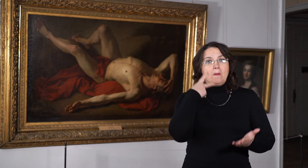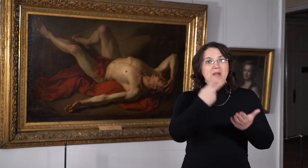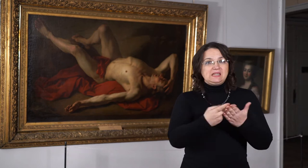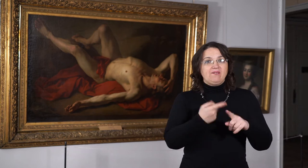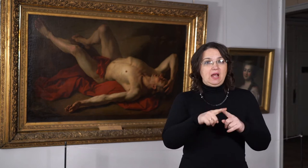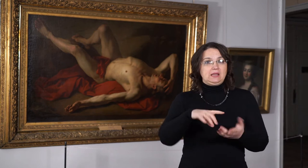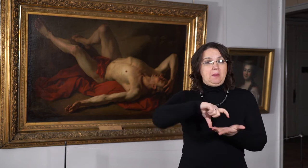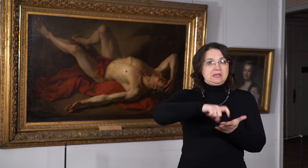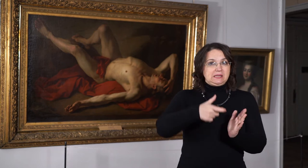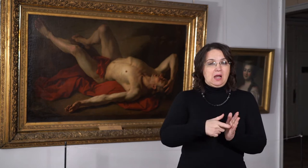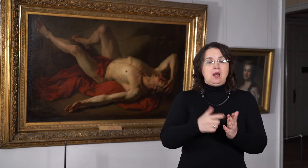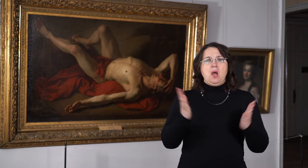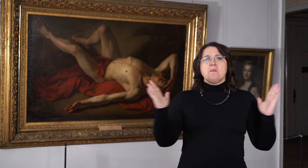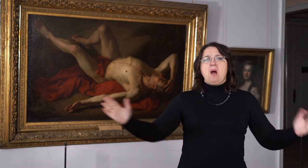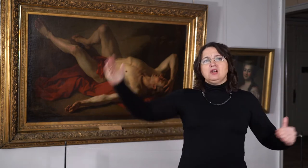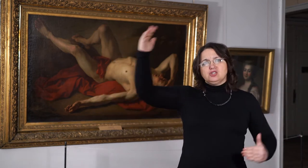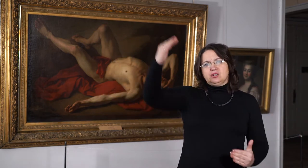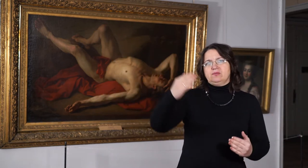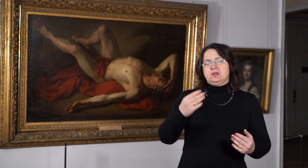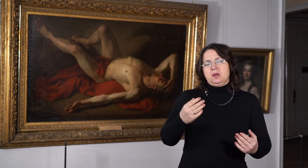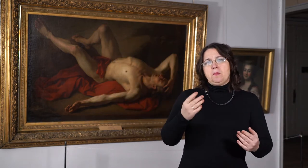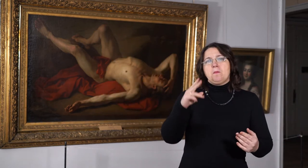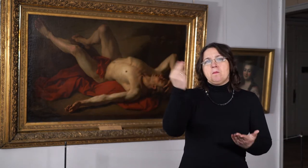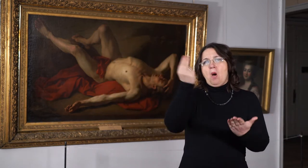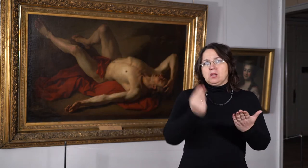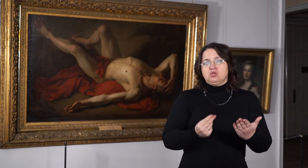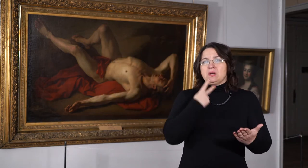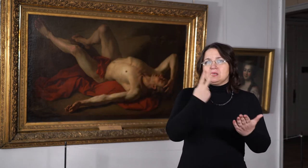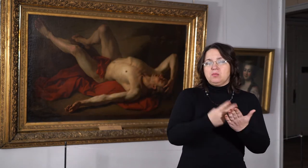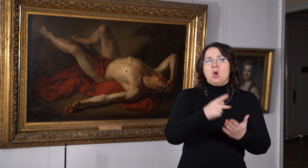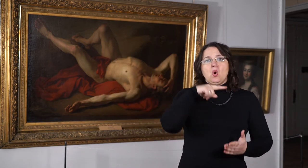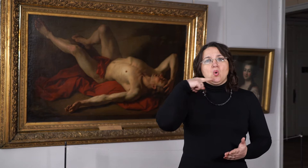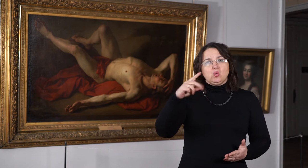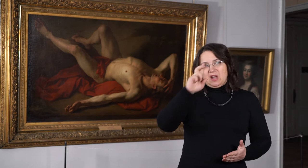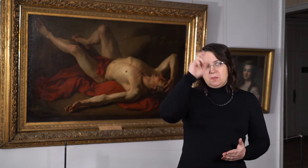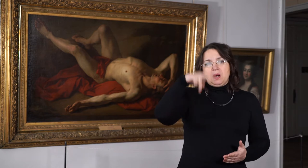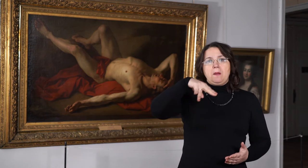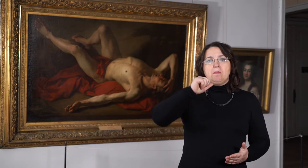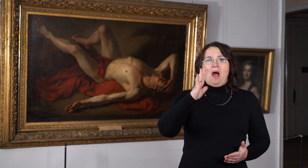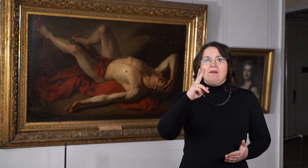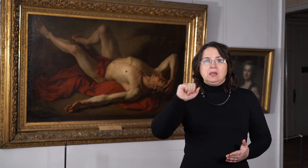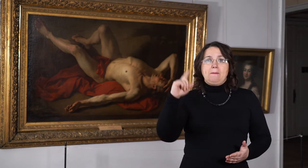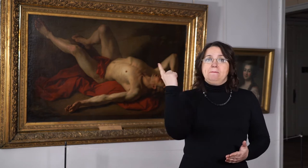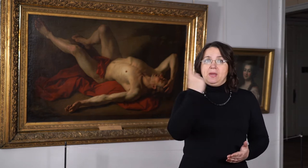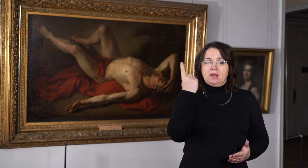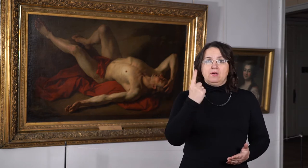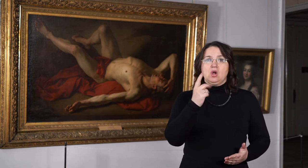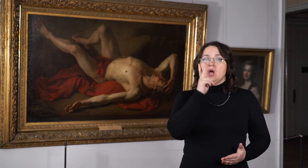зале большеформатным пафосным полотном, изображающим русского императора Павла I. Трехлетнюю работу